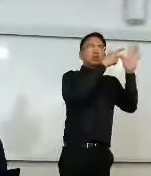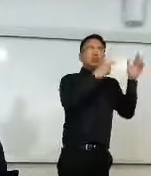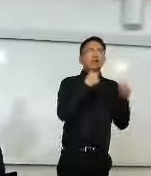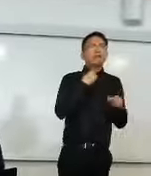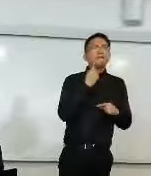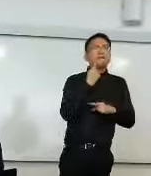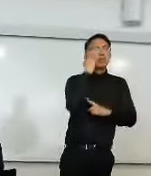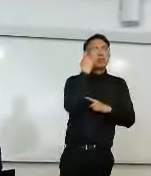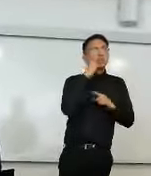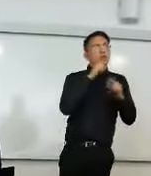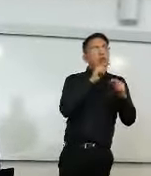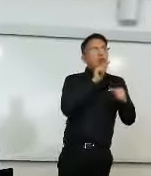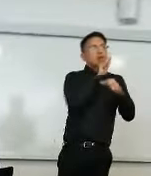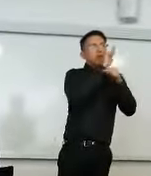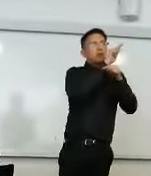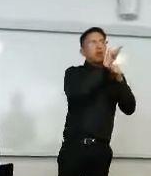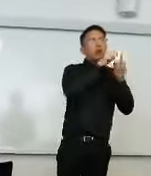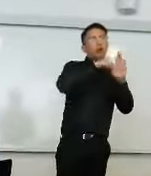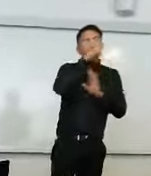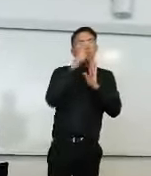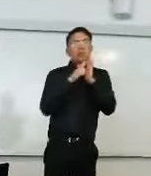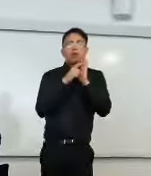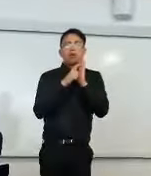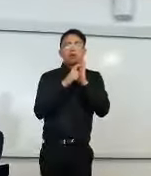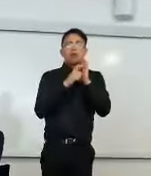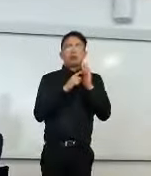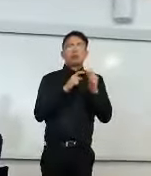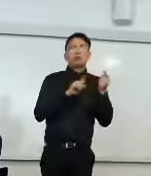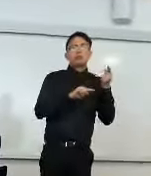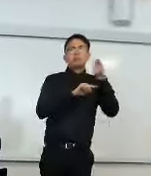orden compleja, y era también hablar de una orden compleja